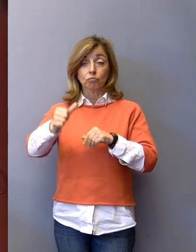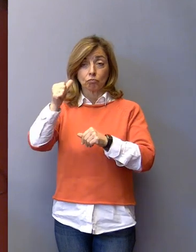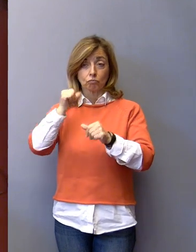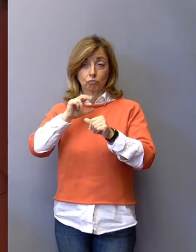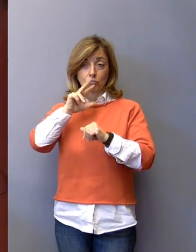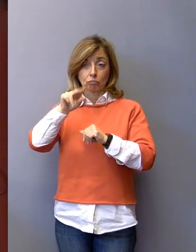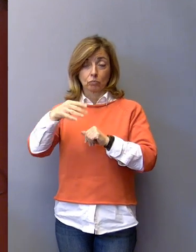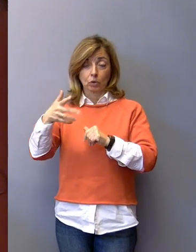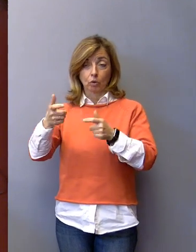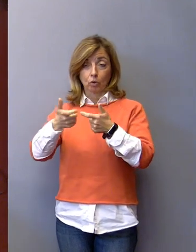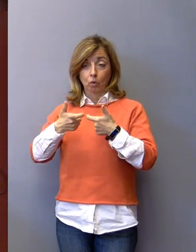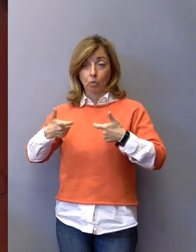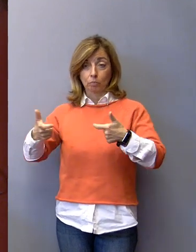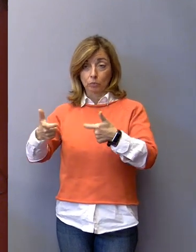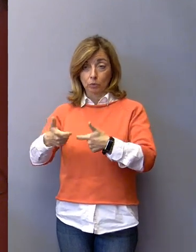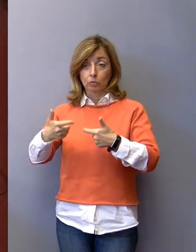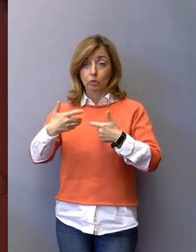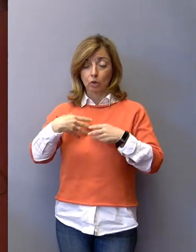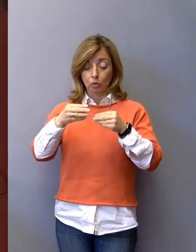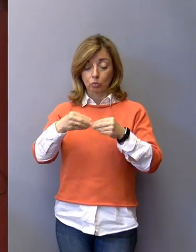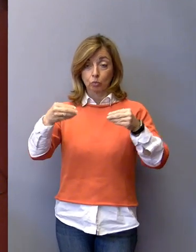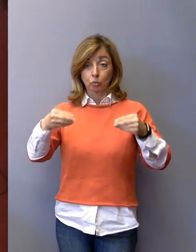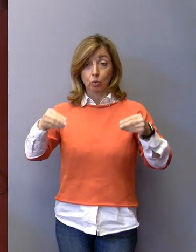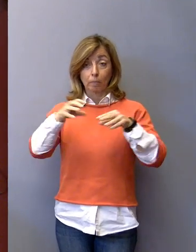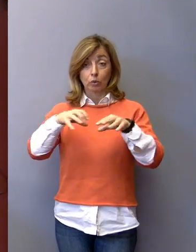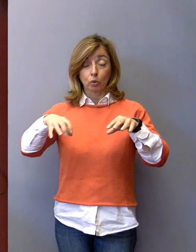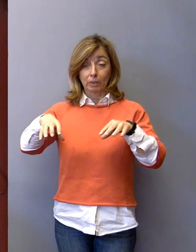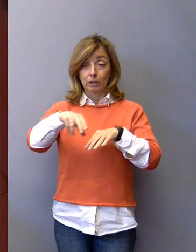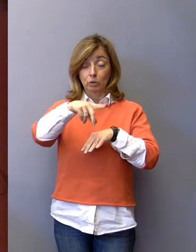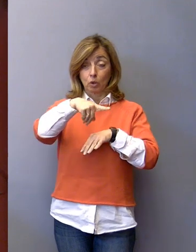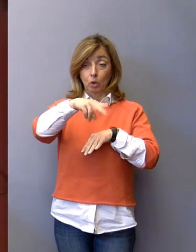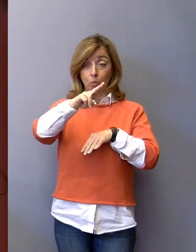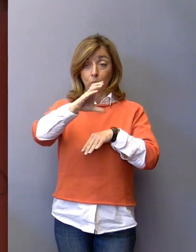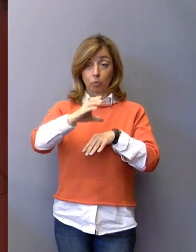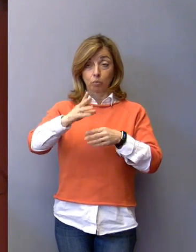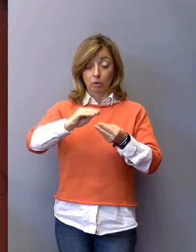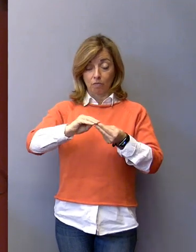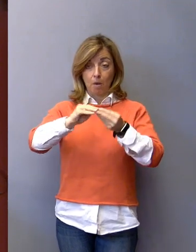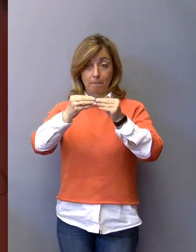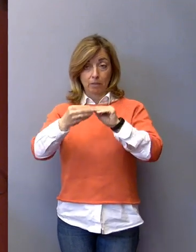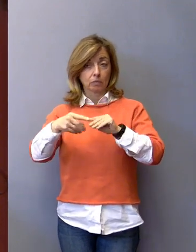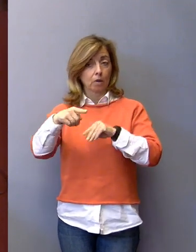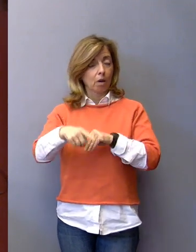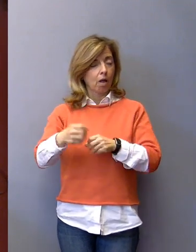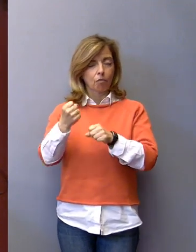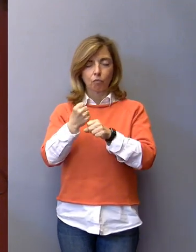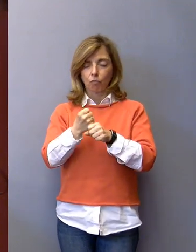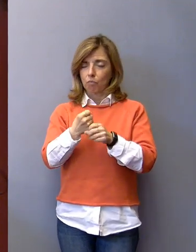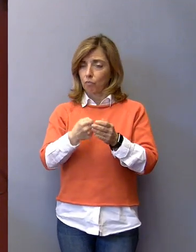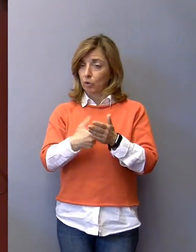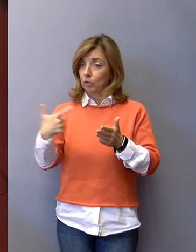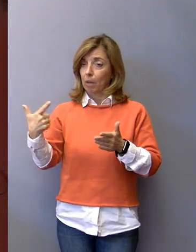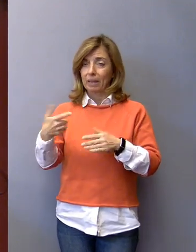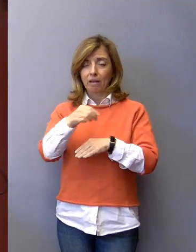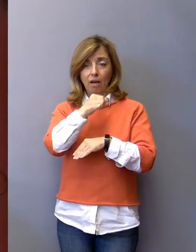una modifica allo strumento urbanistico al Puk che è fondamentale necessaria ineludibile per riuscire